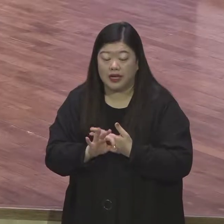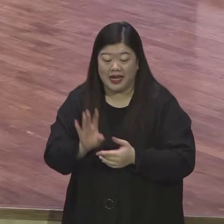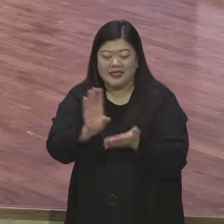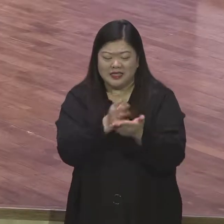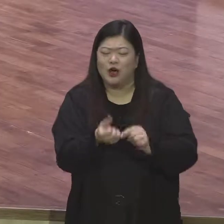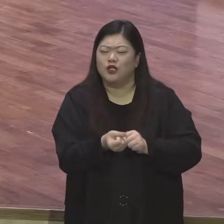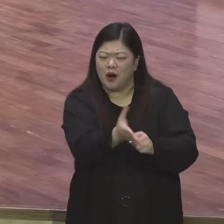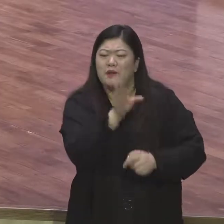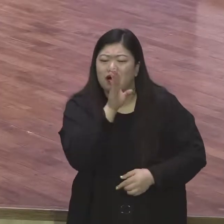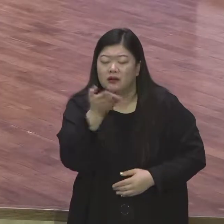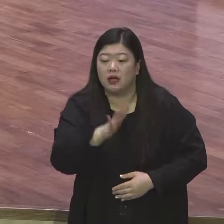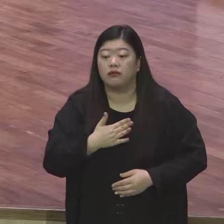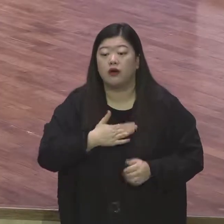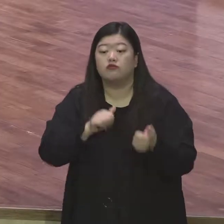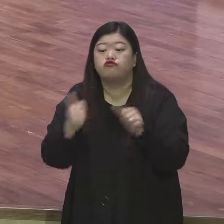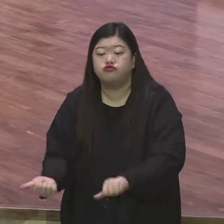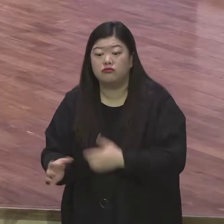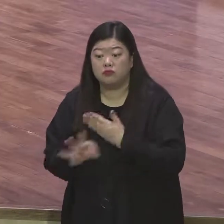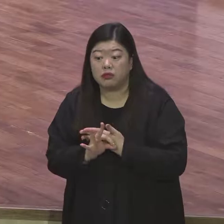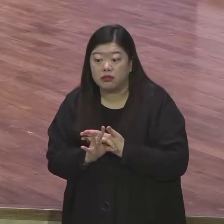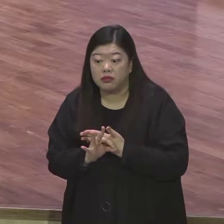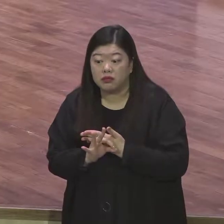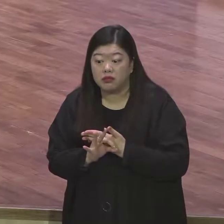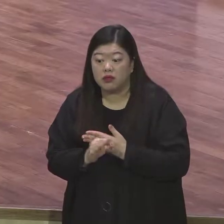기뻐하겠다. 이게 바울의 신앙이에요.